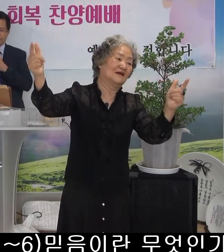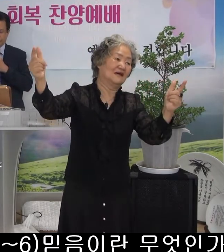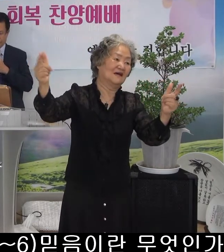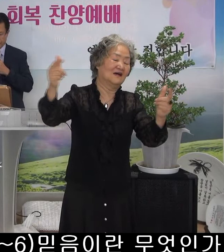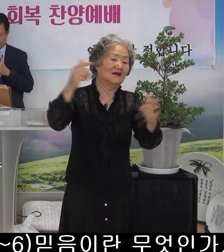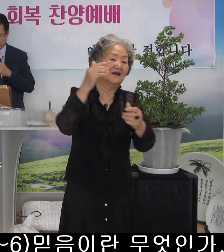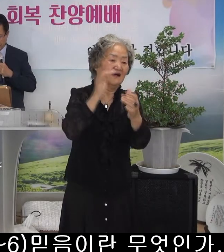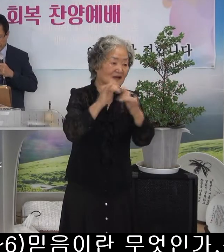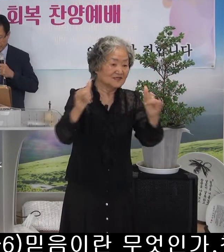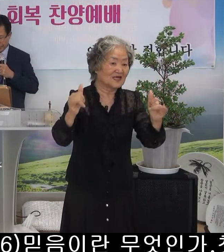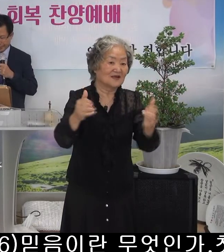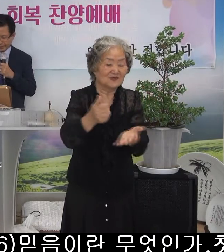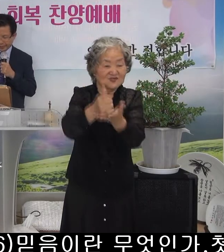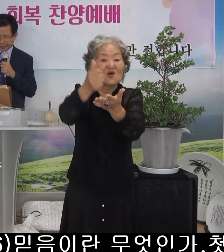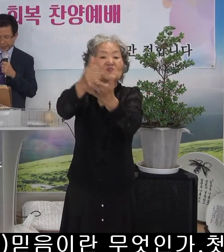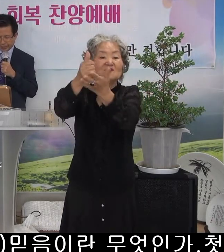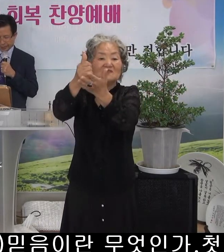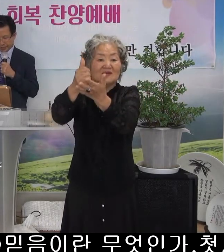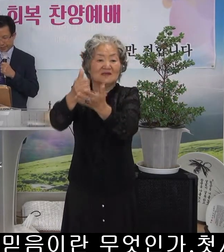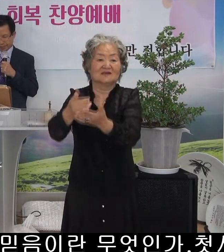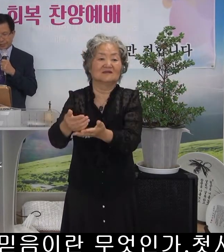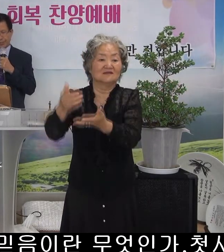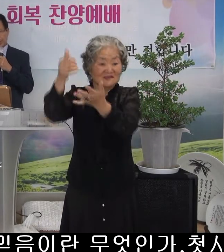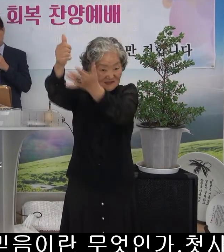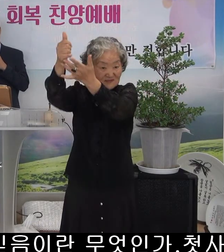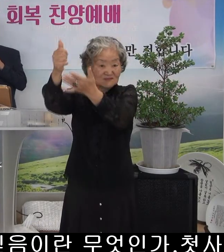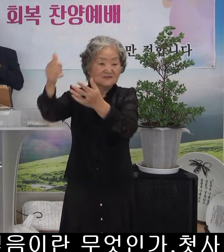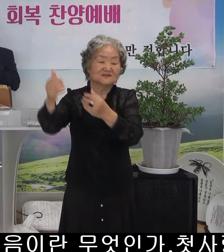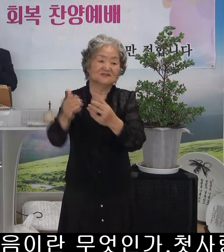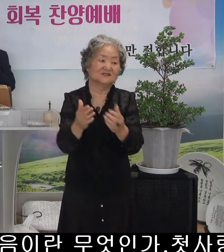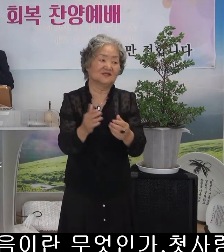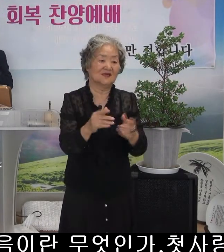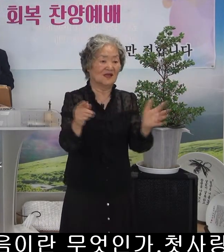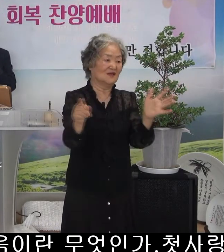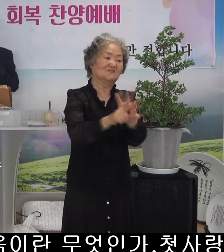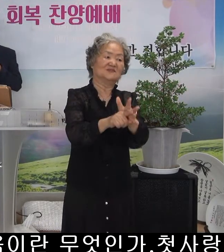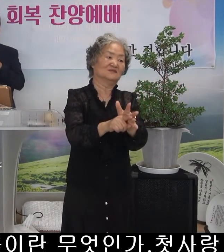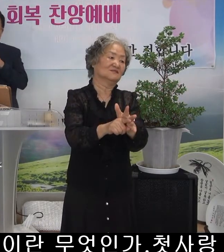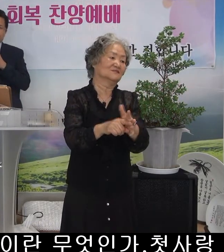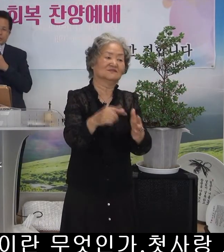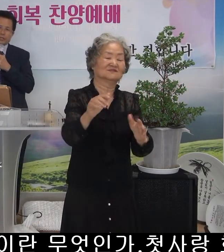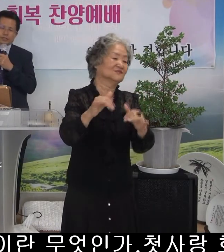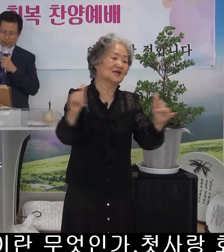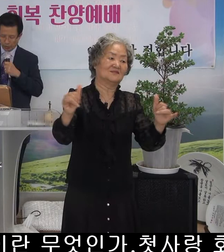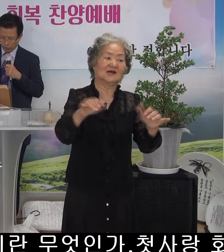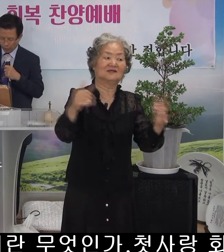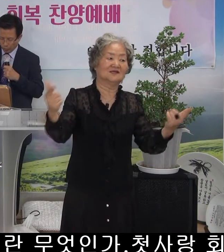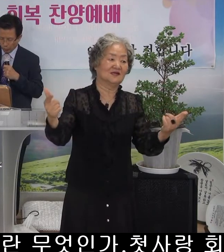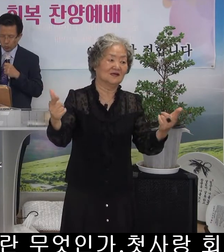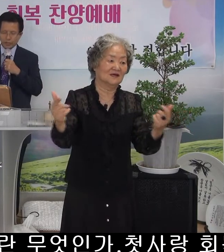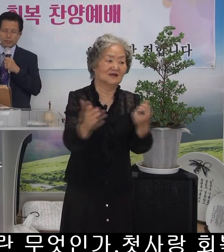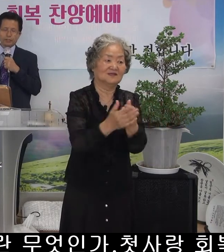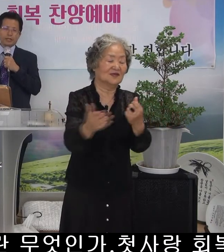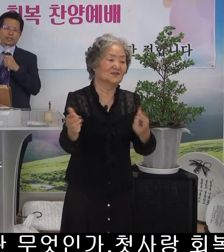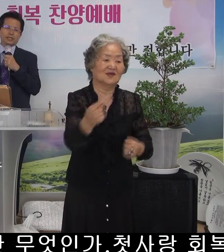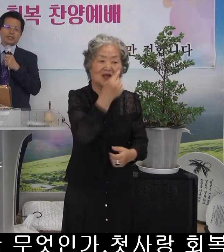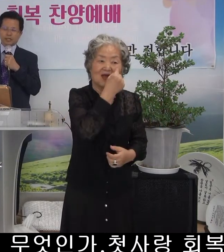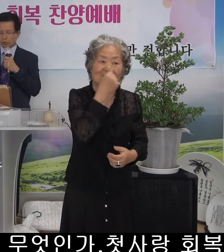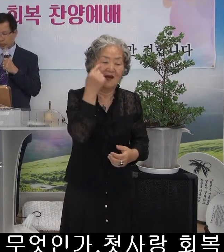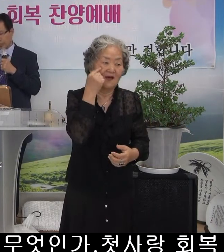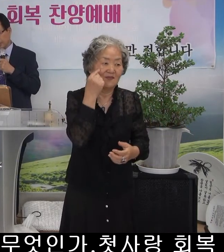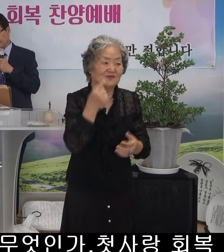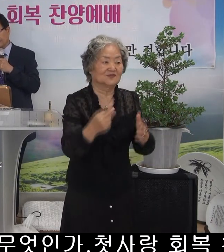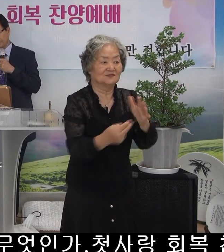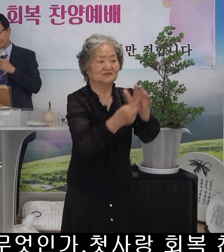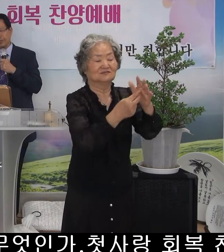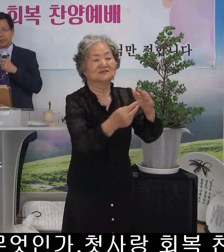얘기예요. 그래서 우리가 성경은 사람과의 관계에서 보증 서지 마라, 또 이렇게 돈 관계를 하지 마라